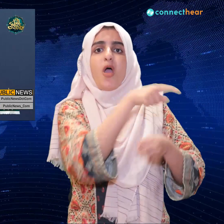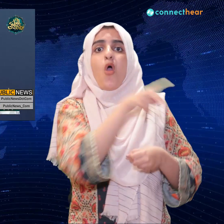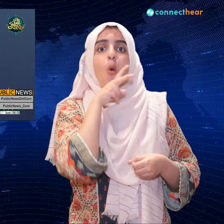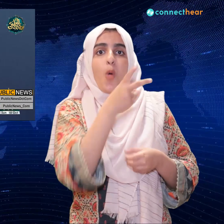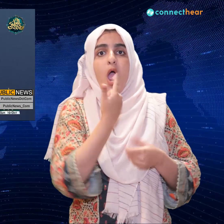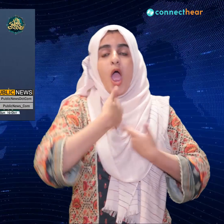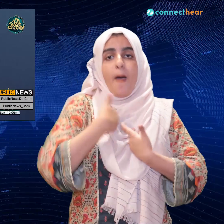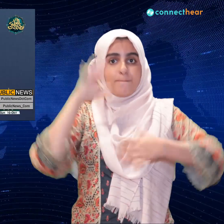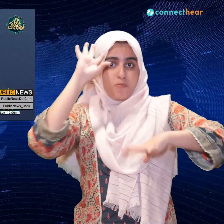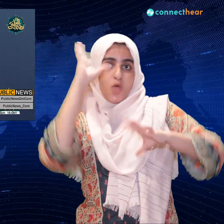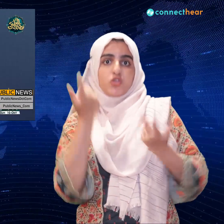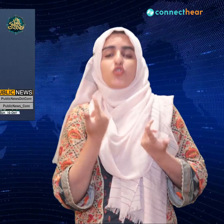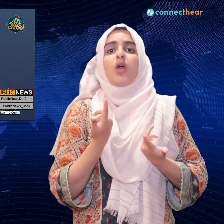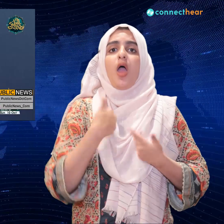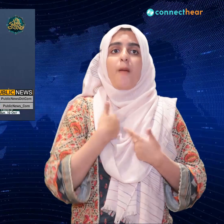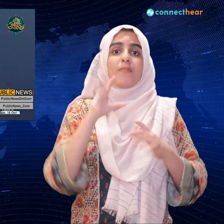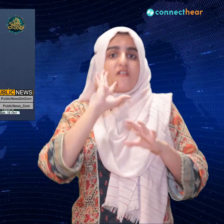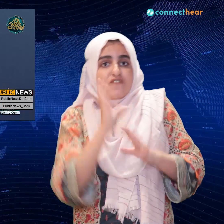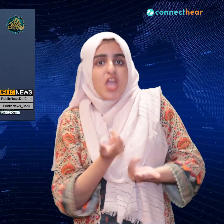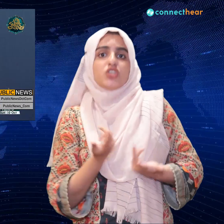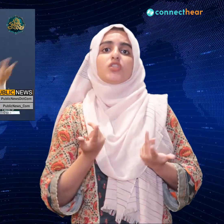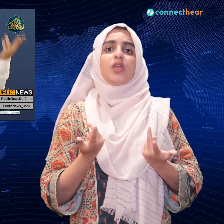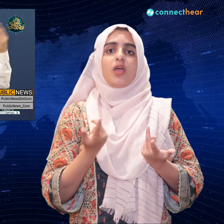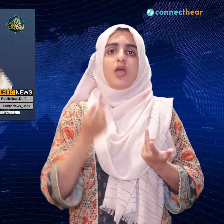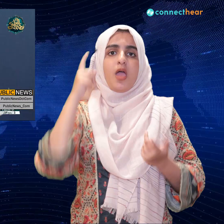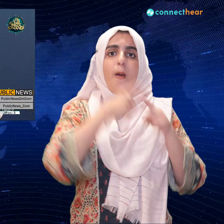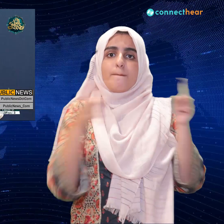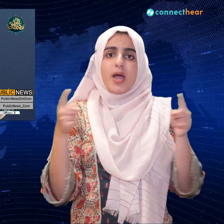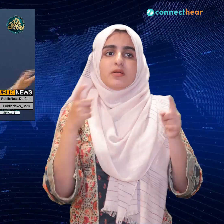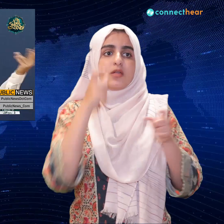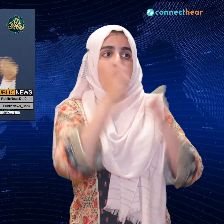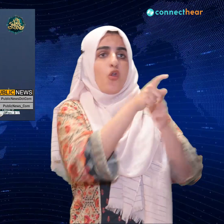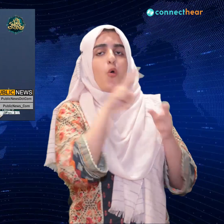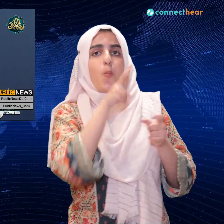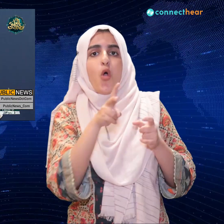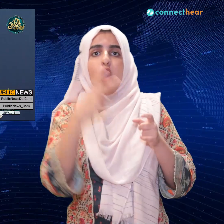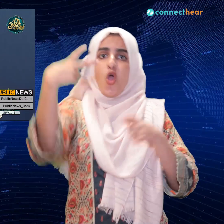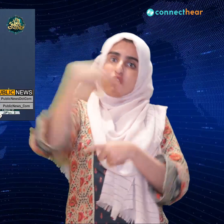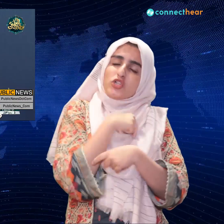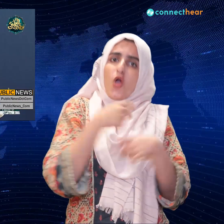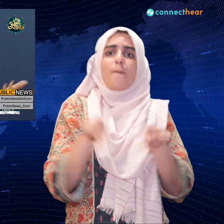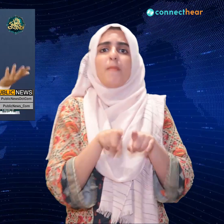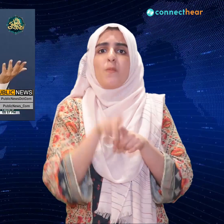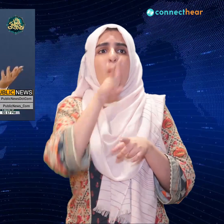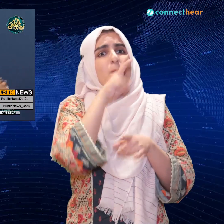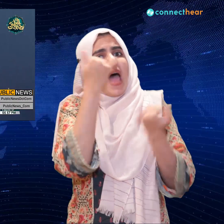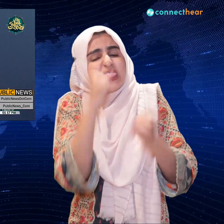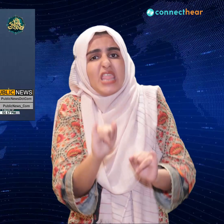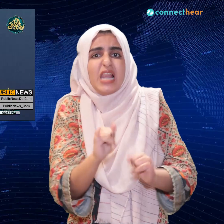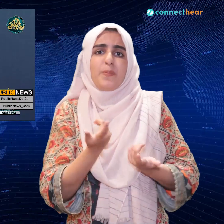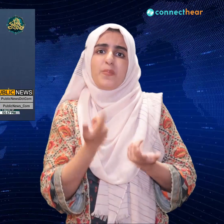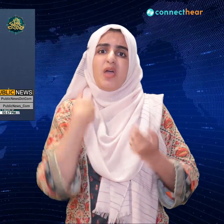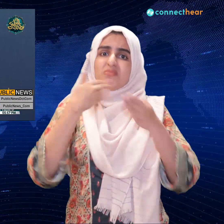آپ کو لبرل ہے، وہ شور مچا دیتا ہے کہ جی دیکھیں بہت بڑا ظلم ہو گیا، یہ کیا باتیں کر رہے ہیں، یہ پتہ نہیں ہمیں پیچھے